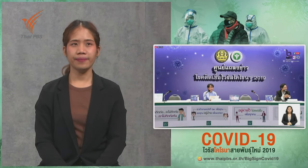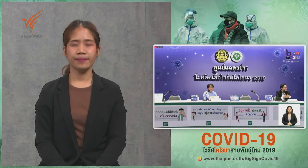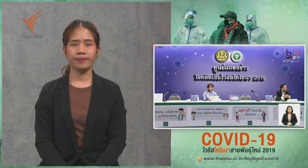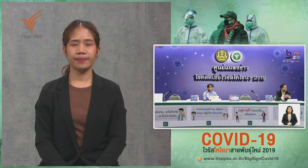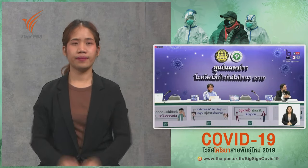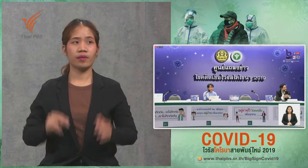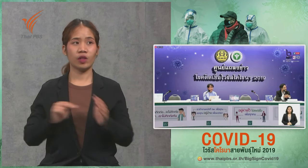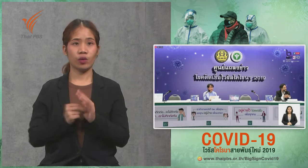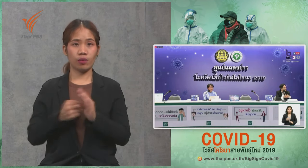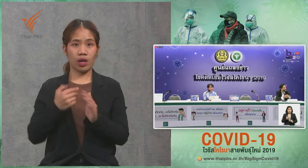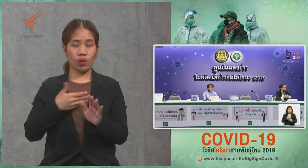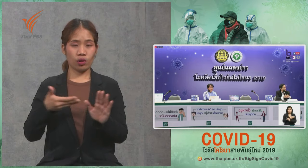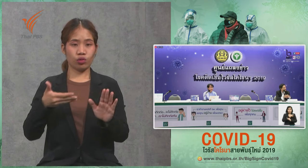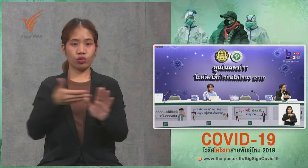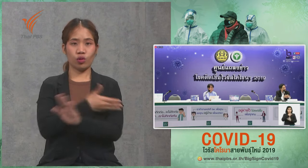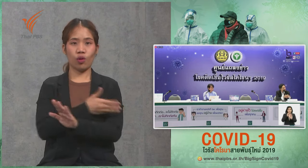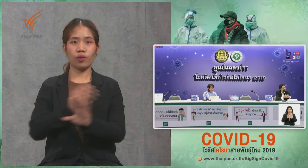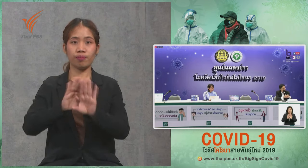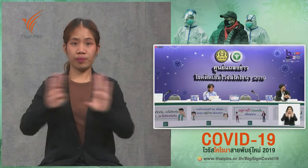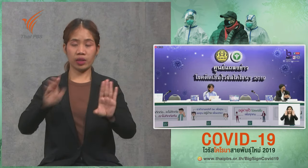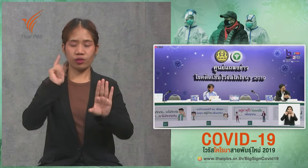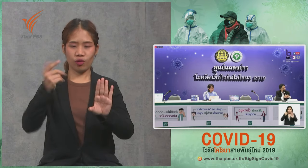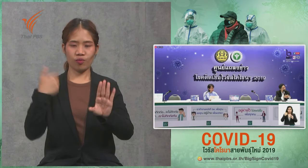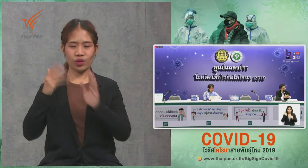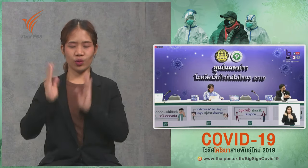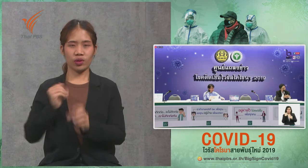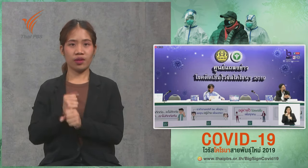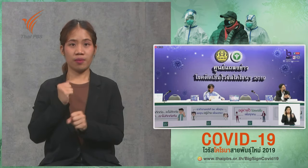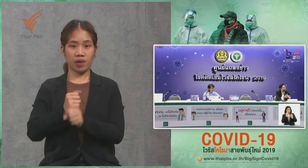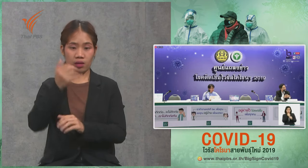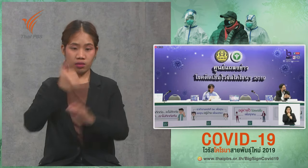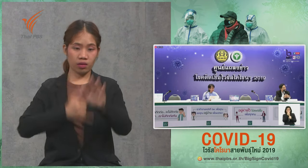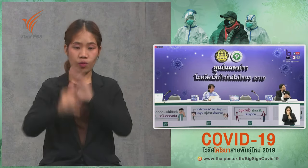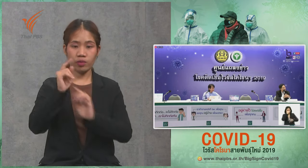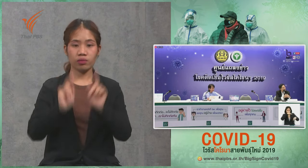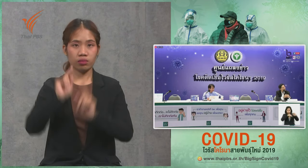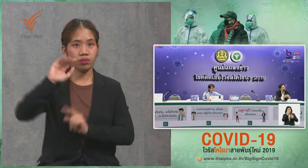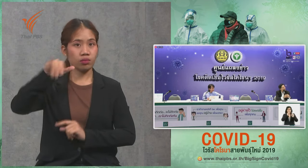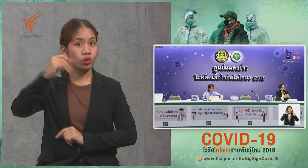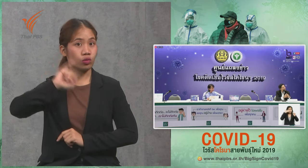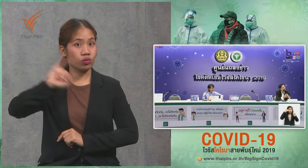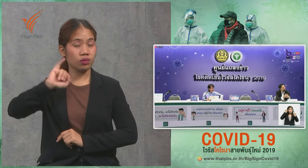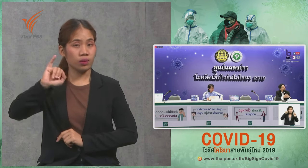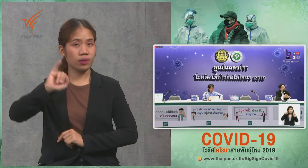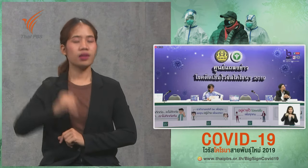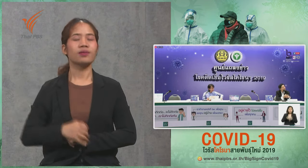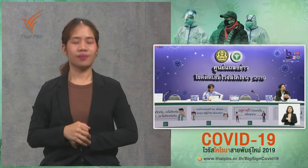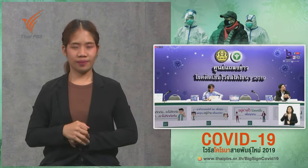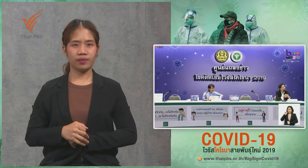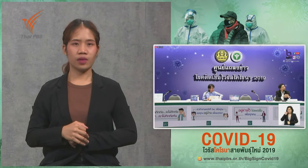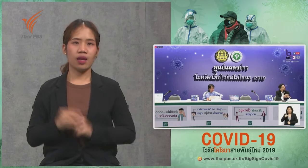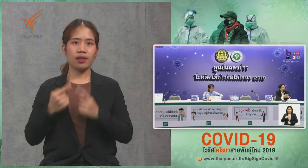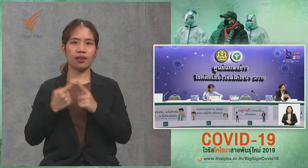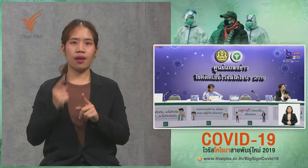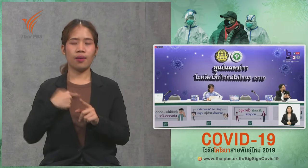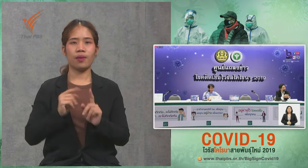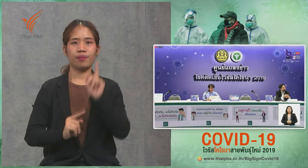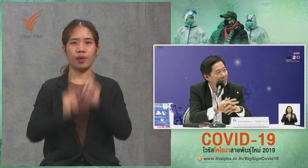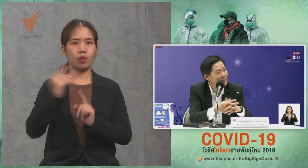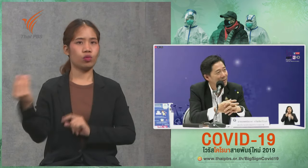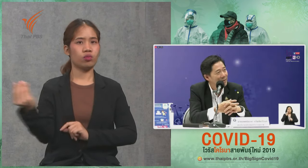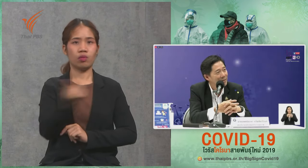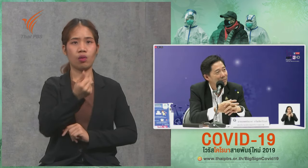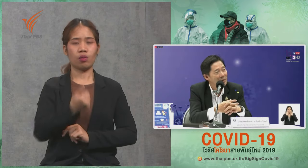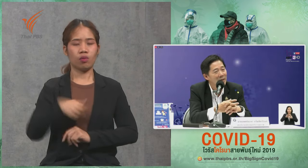แปลว่าก่อนที่จะเปิดได้ก็ต้องมีเจ้าหน้าที่เข้าไปประเมินในเบื้องต้นก่อนถูกต้องใช่ไหมคะ แต่ว่าจะเป็นการประเมินโดยเร็วนะ